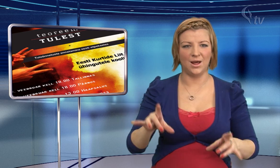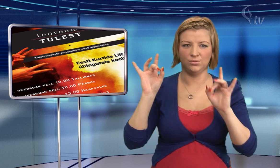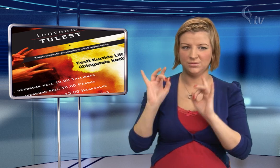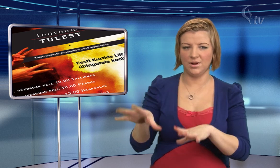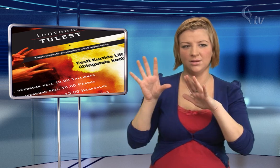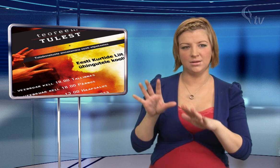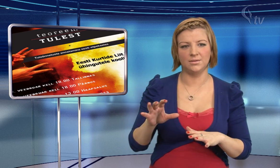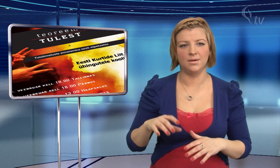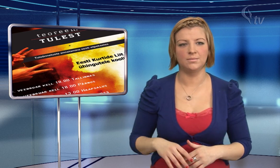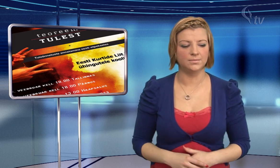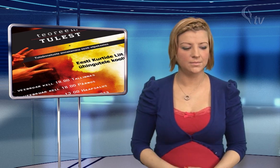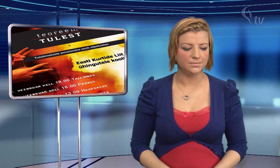hoida.